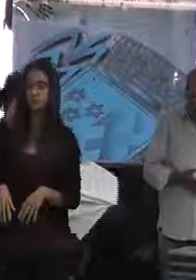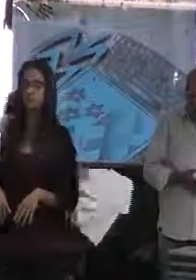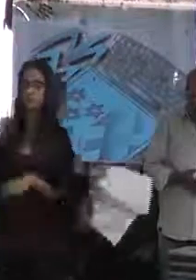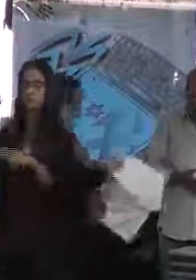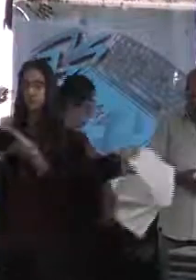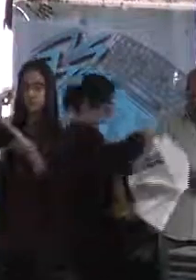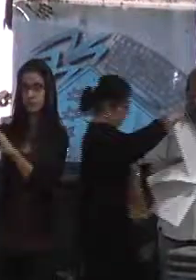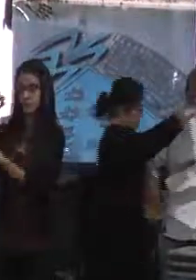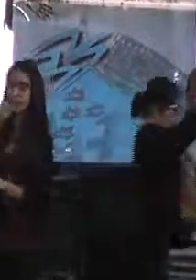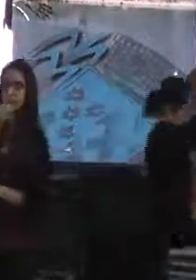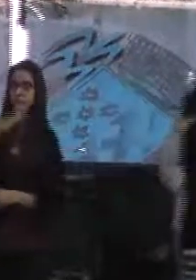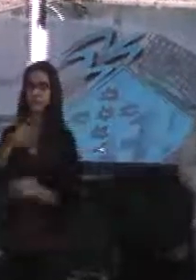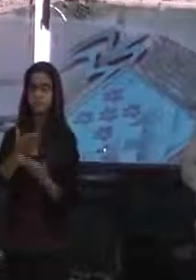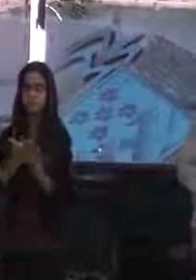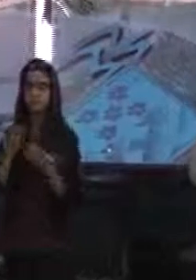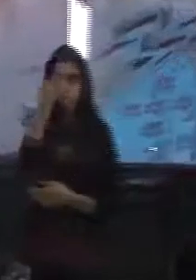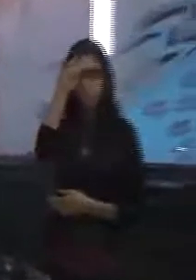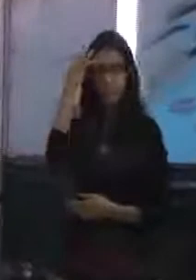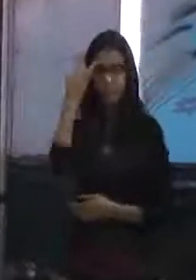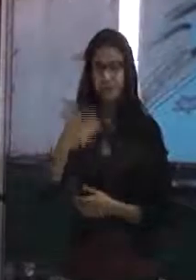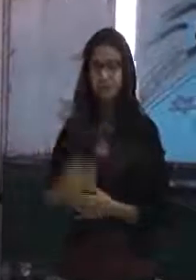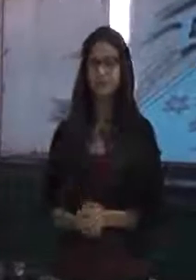comunidade, boa tarde.